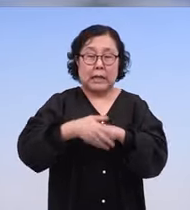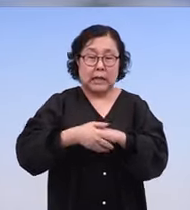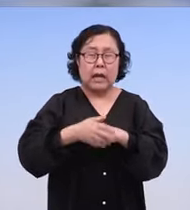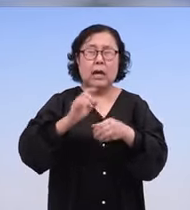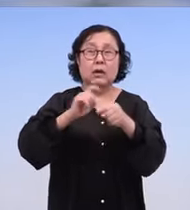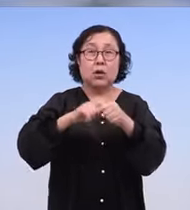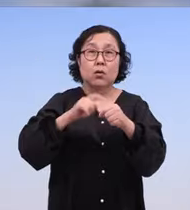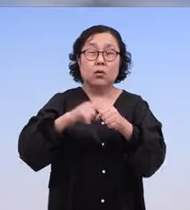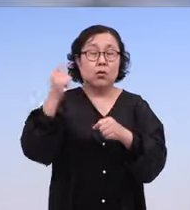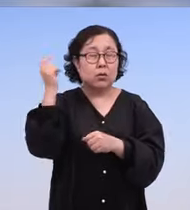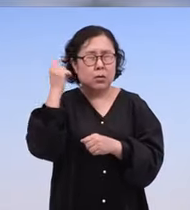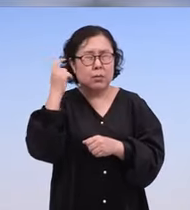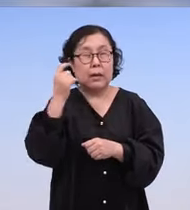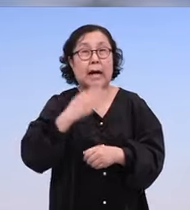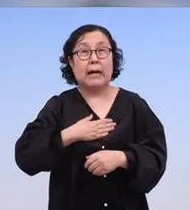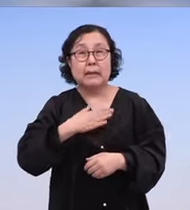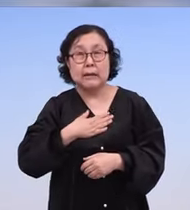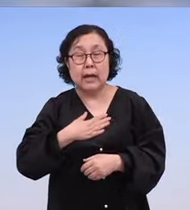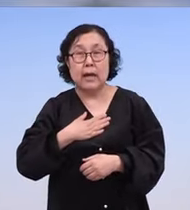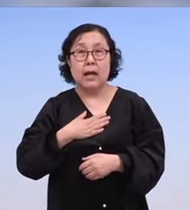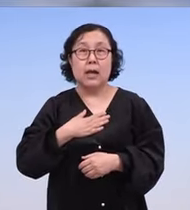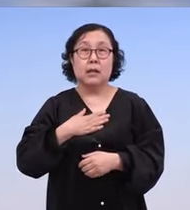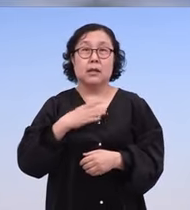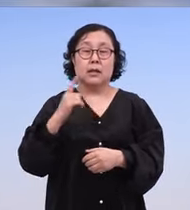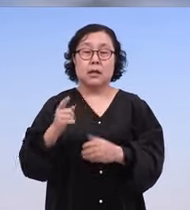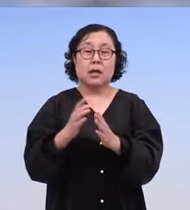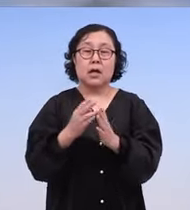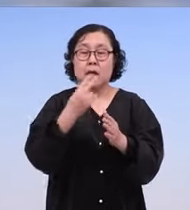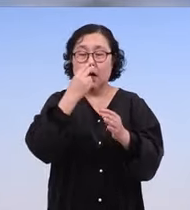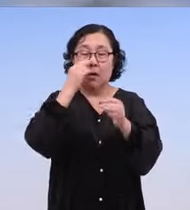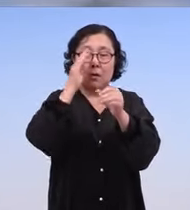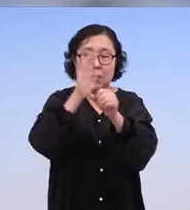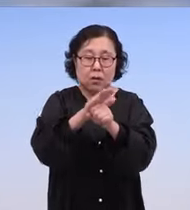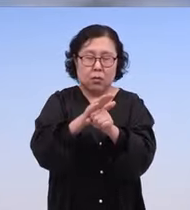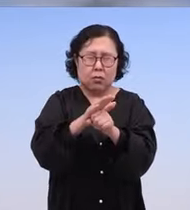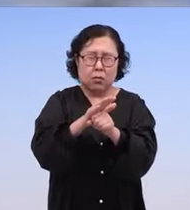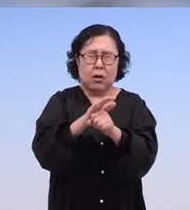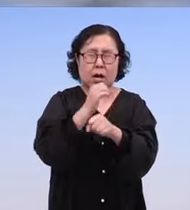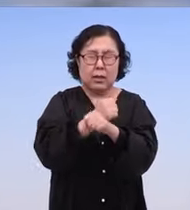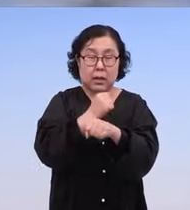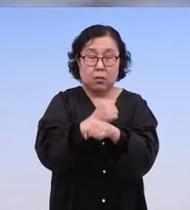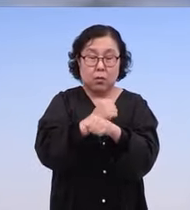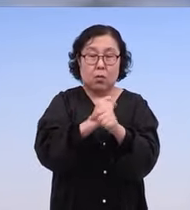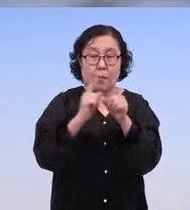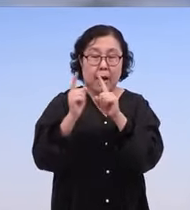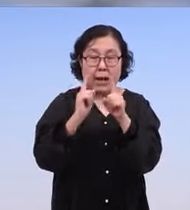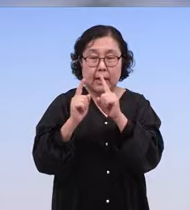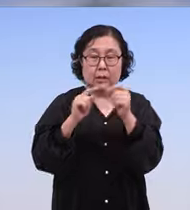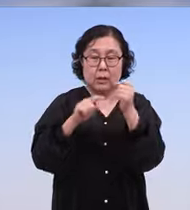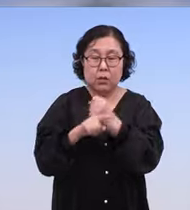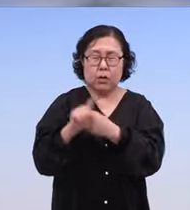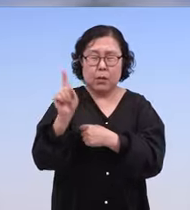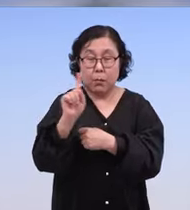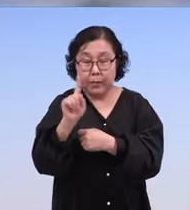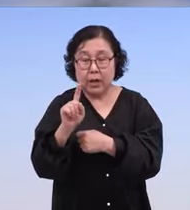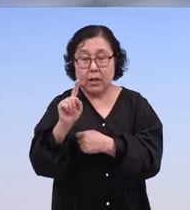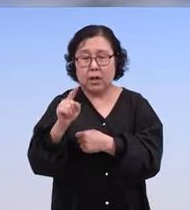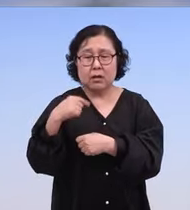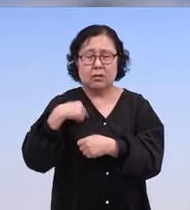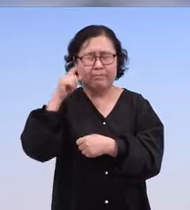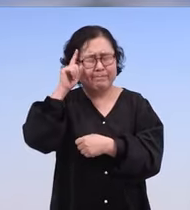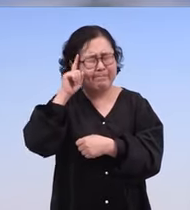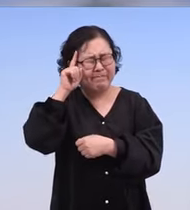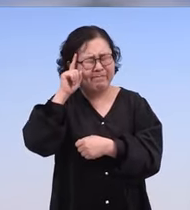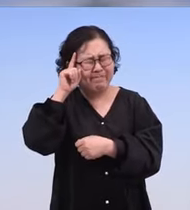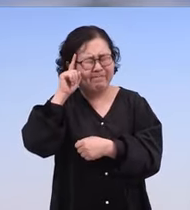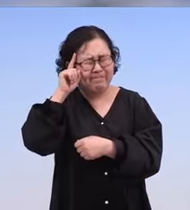아는데 이거를 가지고 이렇게 또 넘어가는 사람이 있느냐고. 내가 계속 이야기하는 게 뭘 의미합니까? 내가 그게 신경이